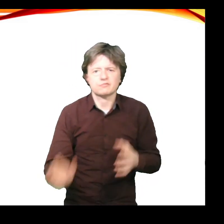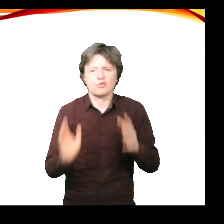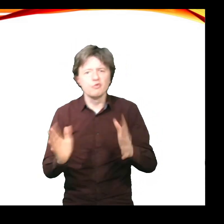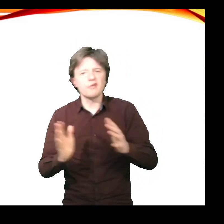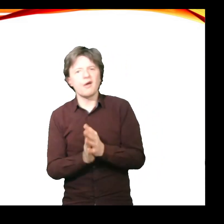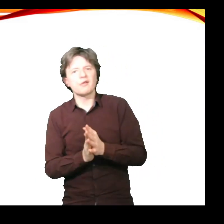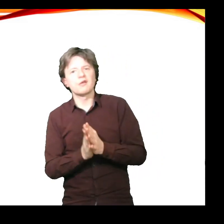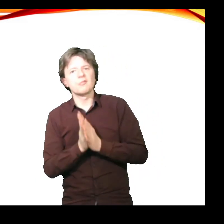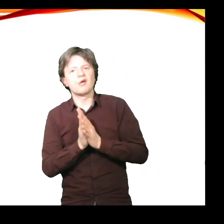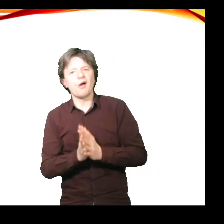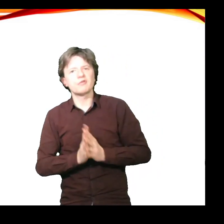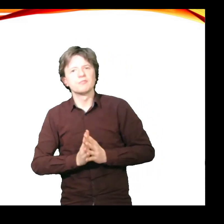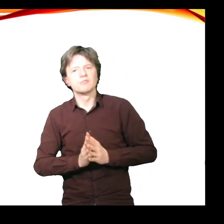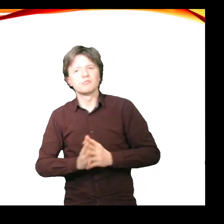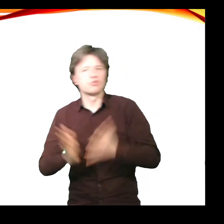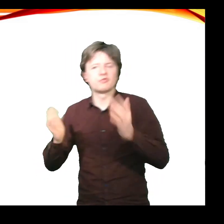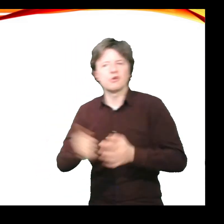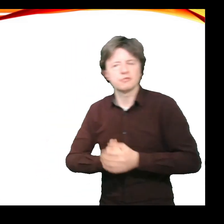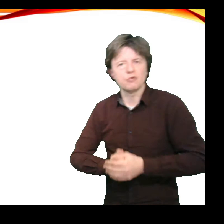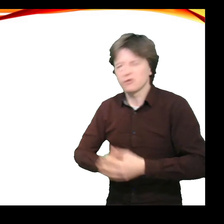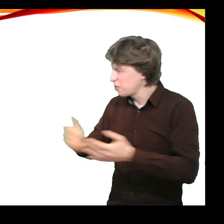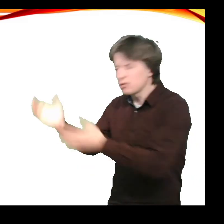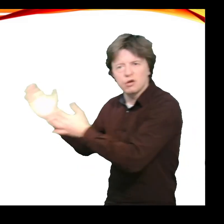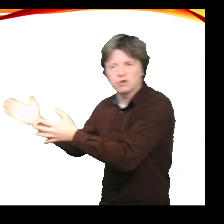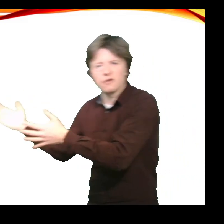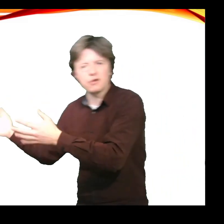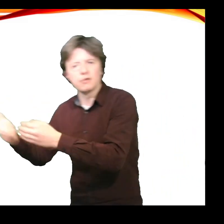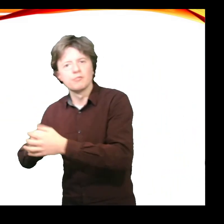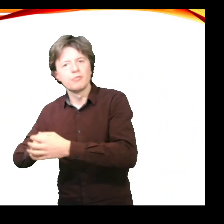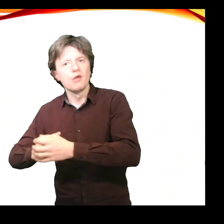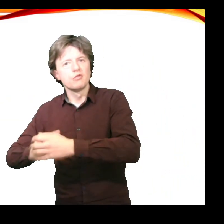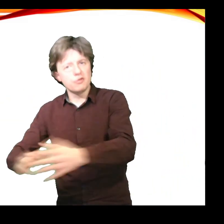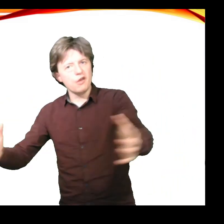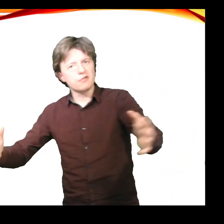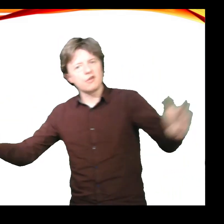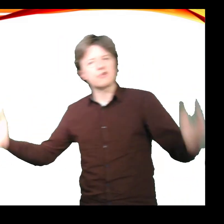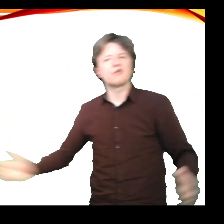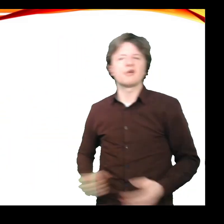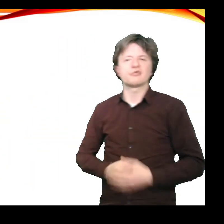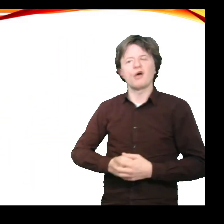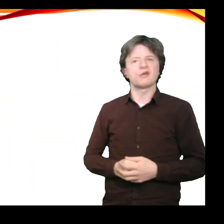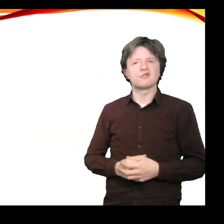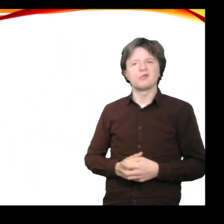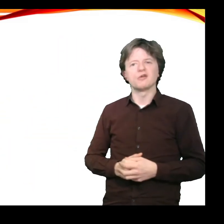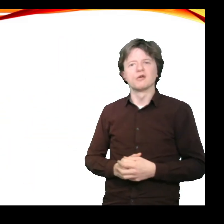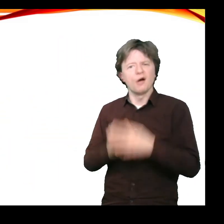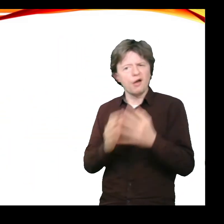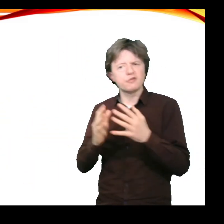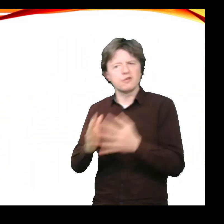Hoe was de aarde en de hemel gemaakt? Door het woord. God sprak en het was er. Dus Jezus is er al vanaf het allereerste begin. Alles is door